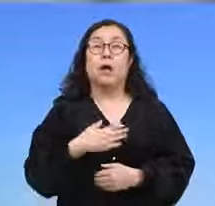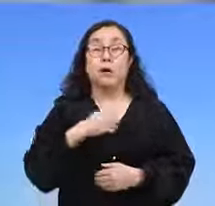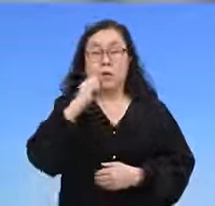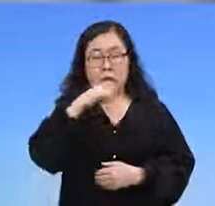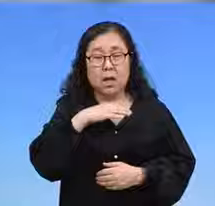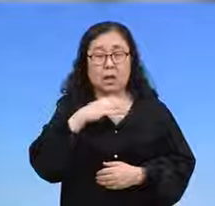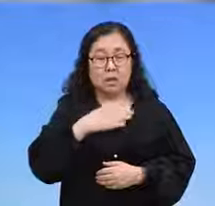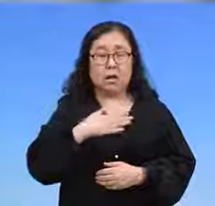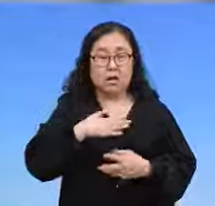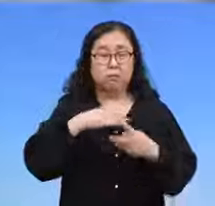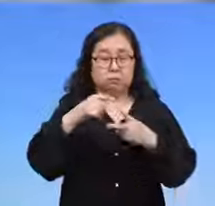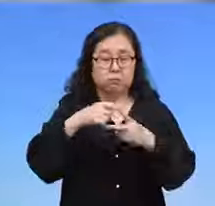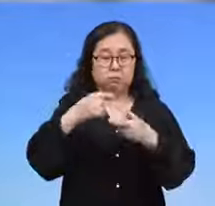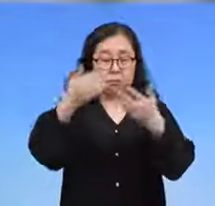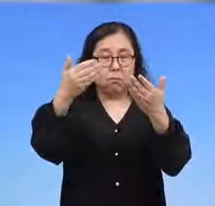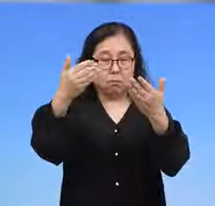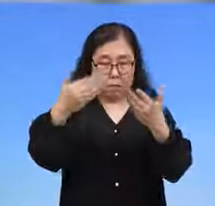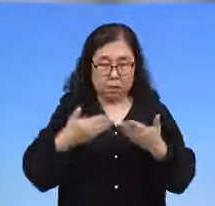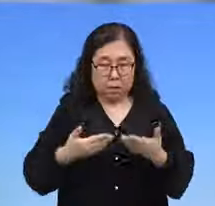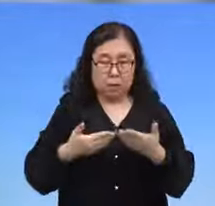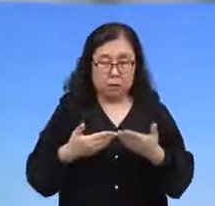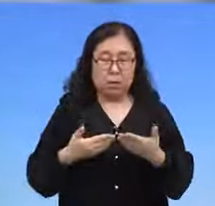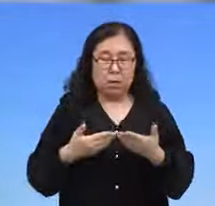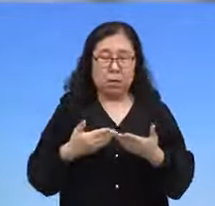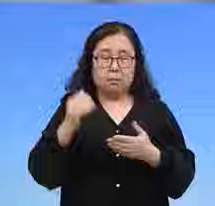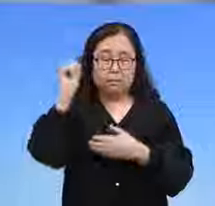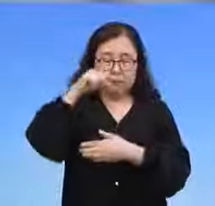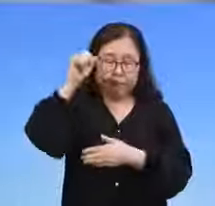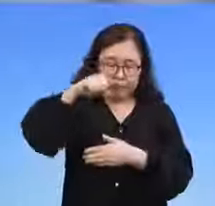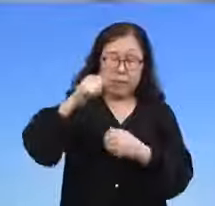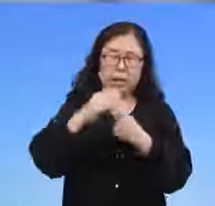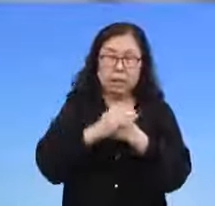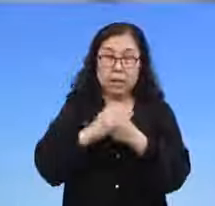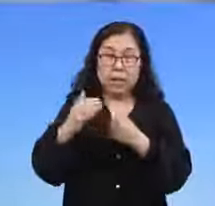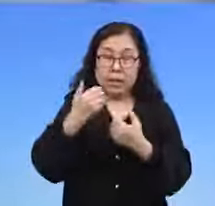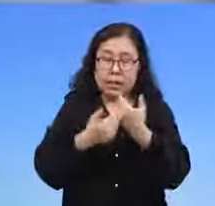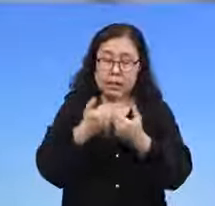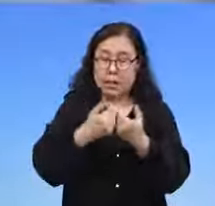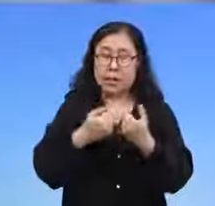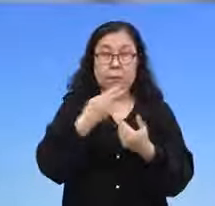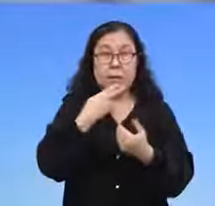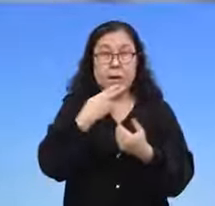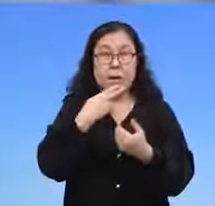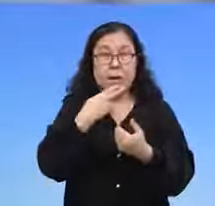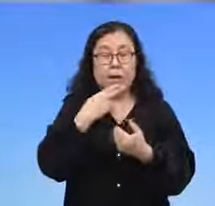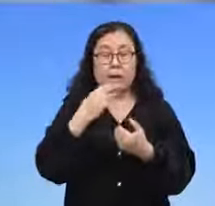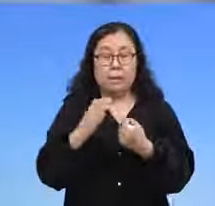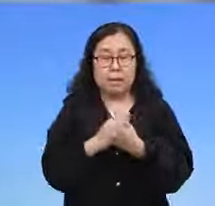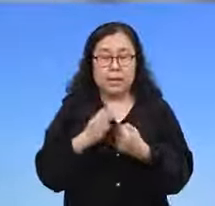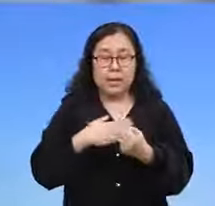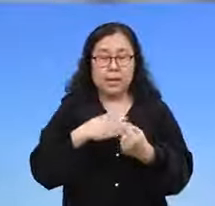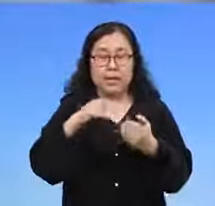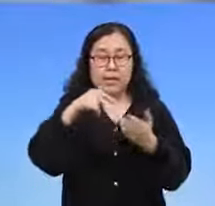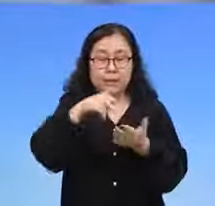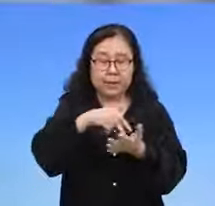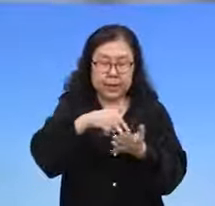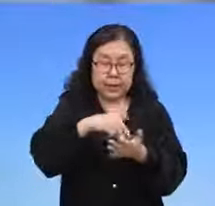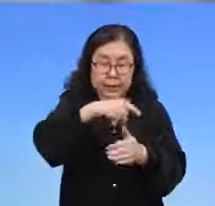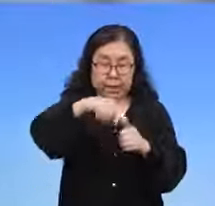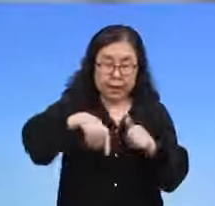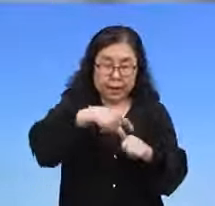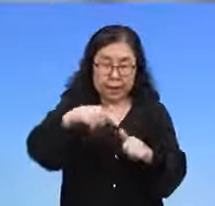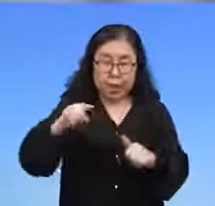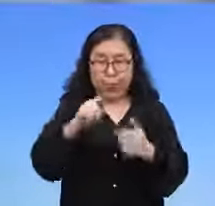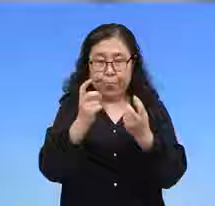그냥 받아들이니까요, 갈등이 없습니다. 그래서 지난 한 해 내내 이 상황에서 어떻게 설교해야,